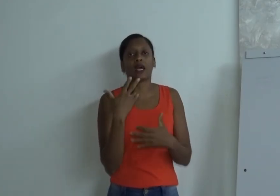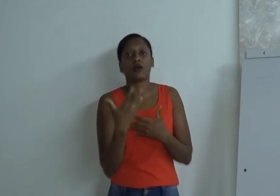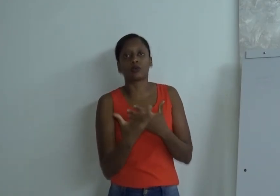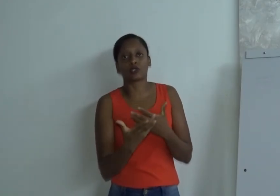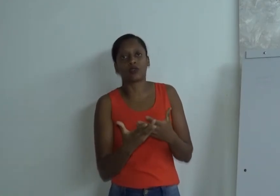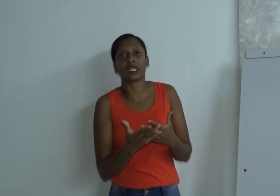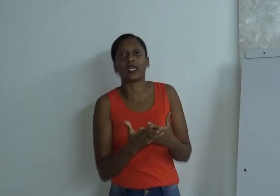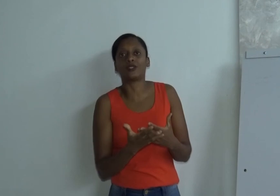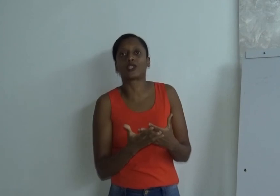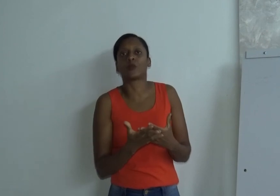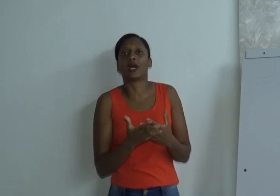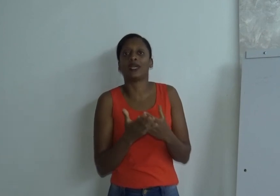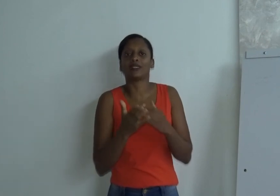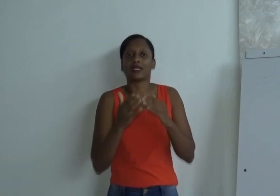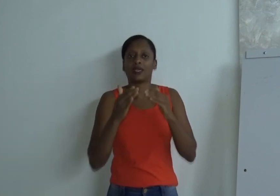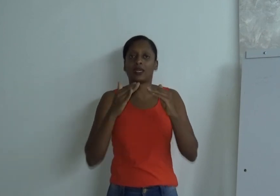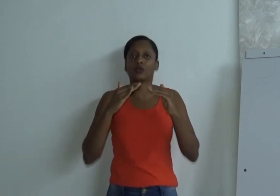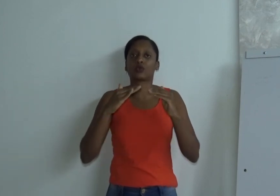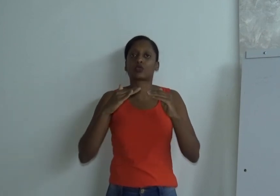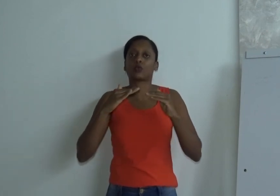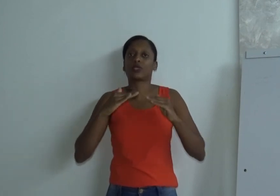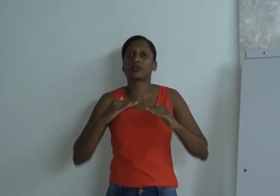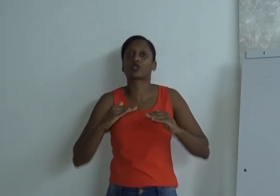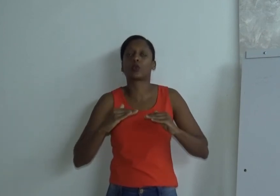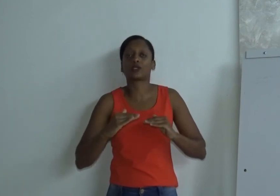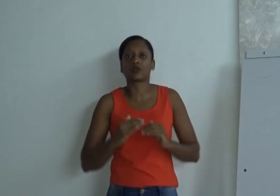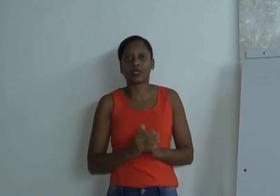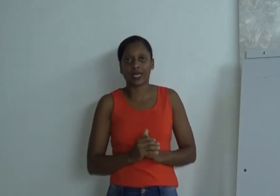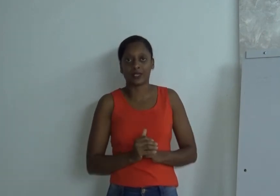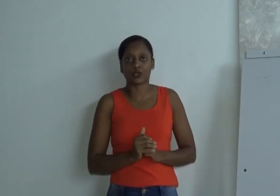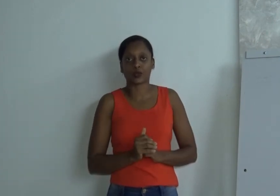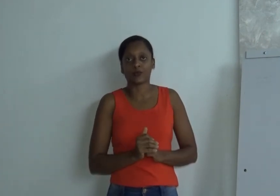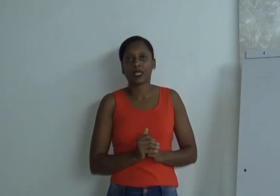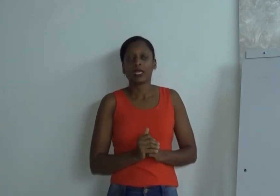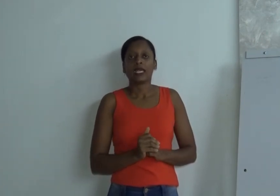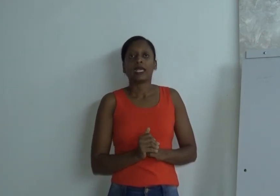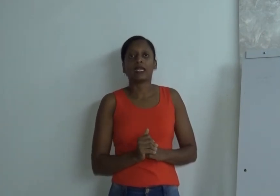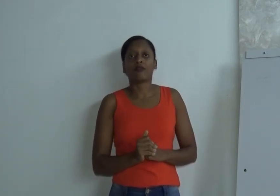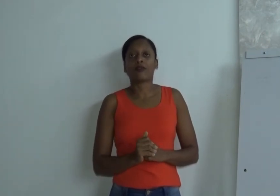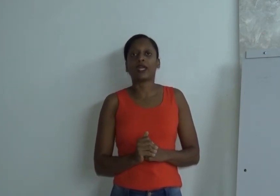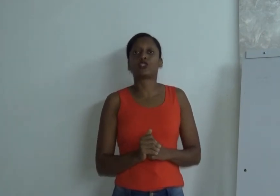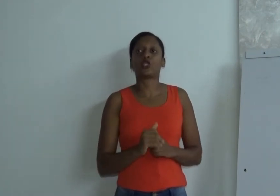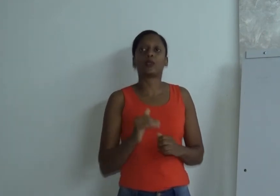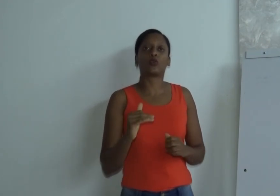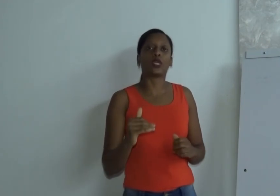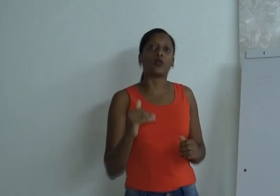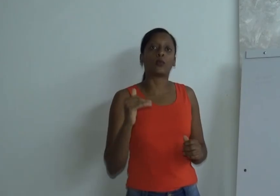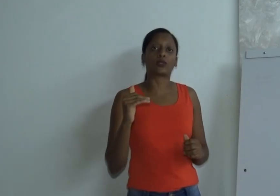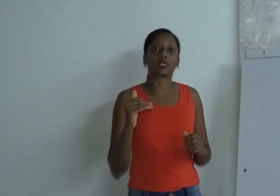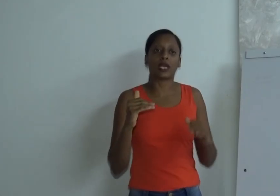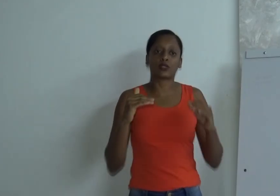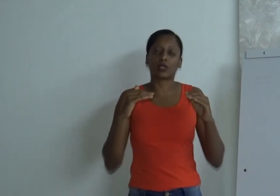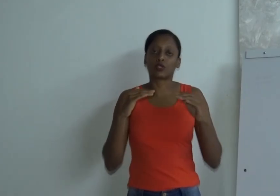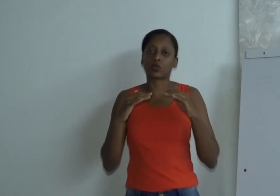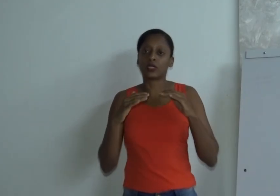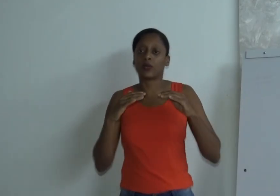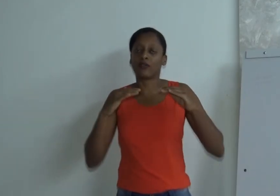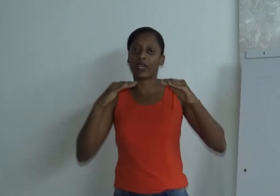ele vai fazer algo diferente, mas ele reduz muito a sua atividade. ele vai diminuir o processo, então ele vai